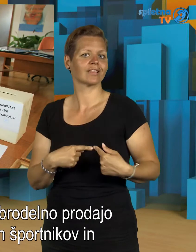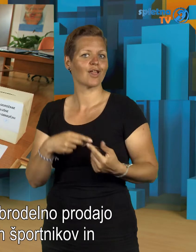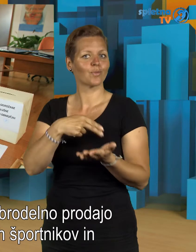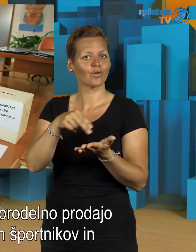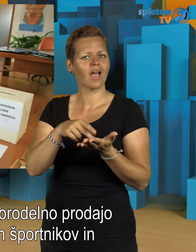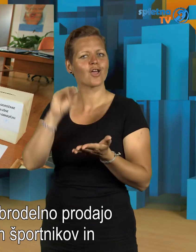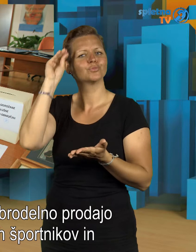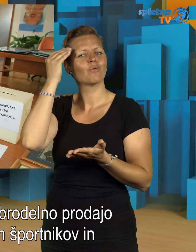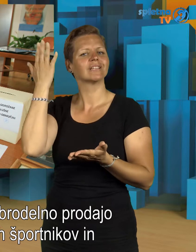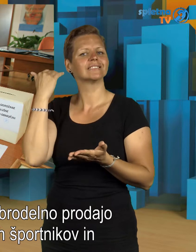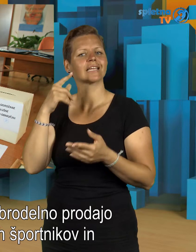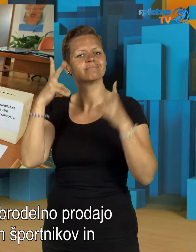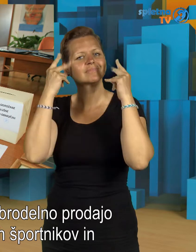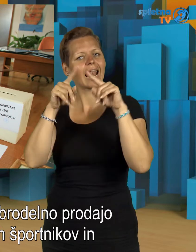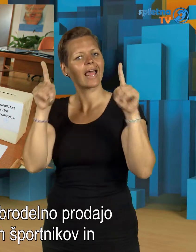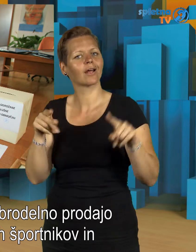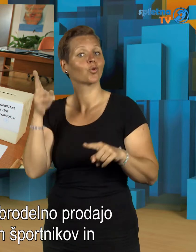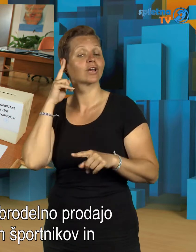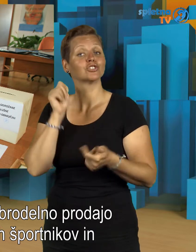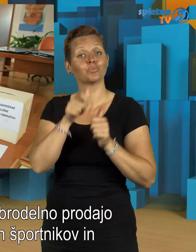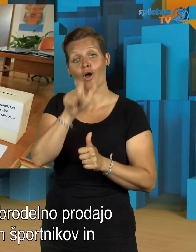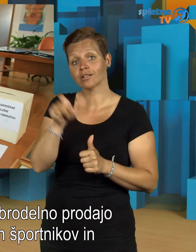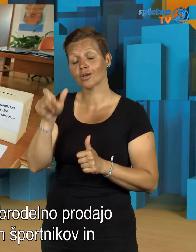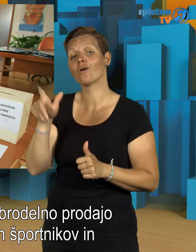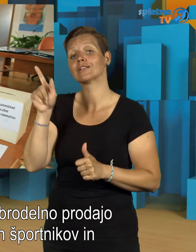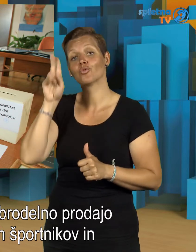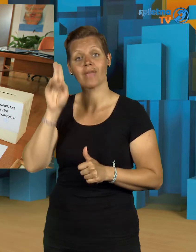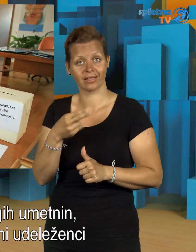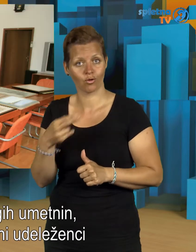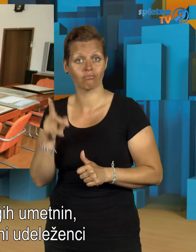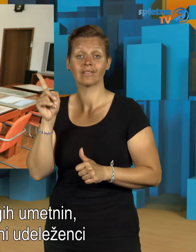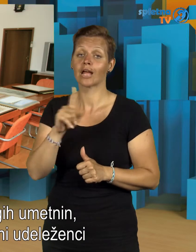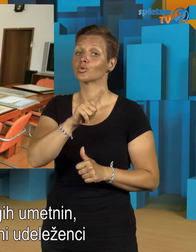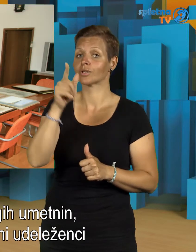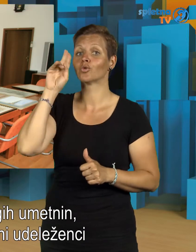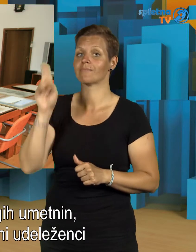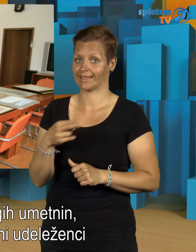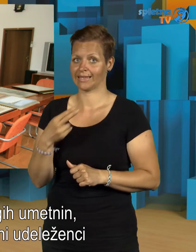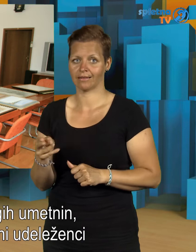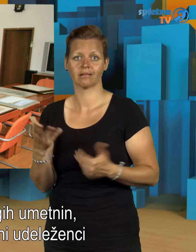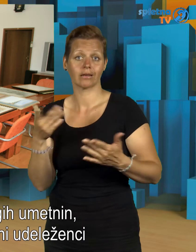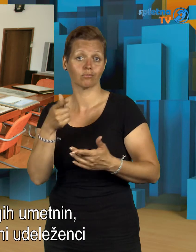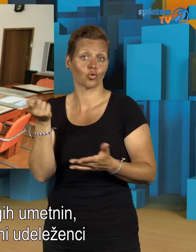gluhih športnikov in umetnikov ter drugih umetnin, ki so jih kupili različni udeleženci dobrodelne